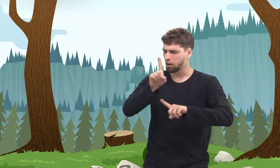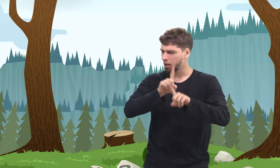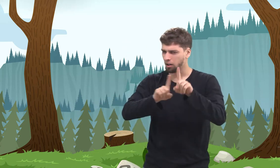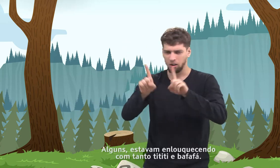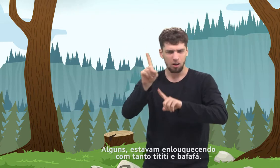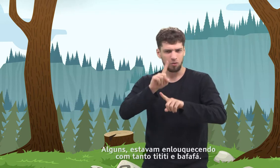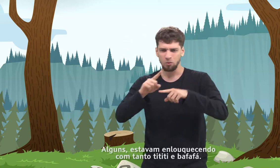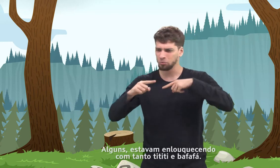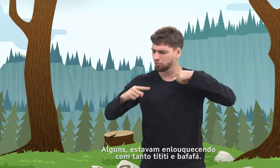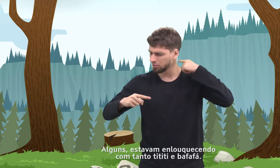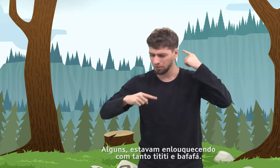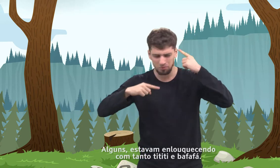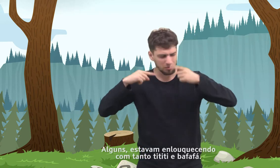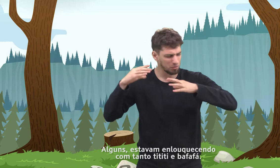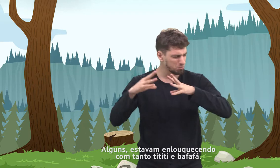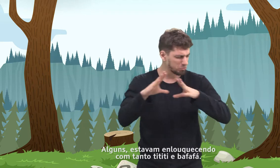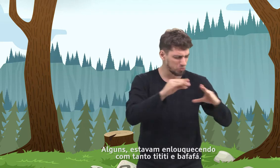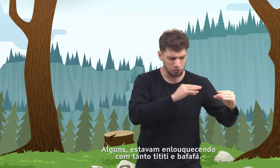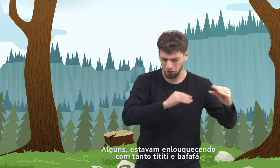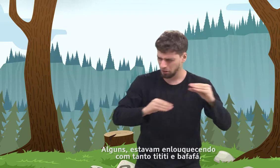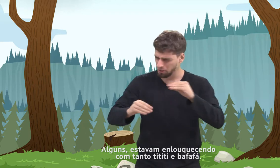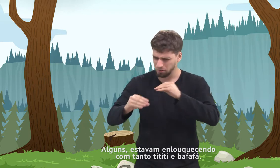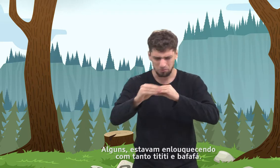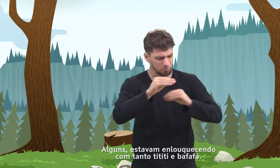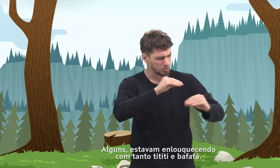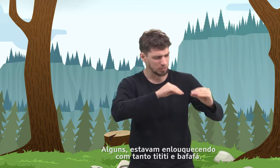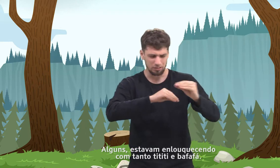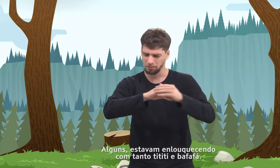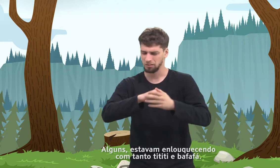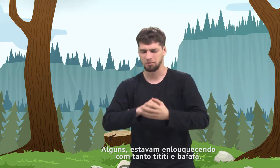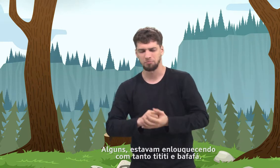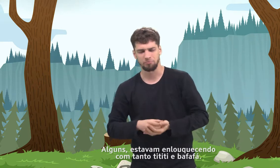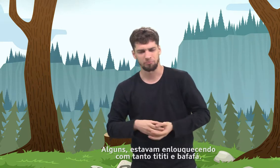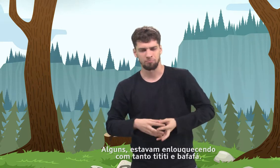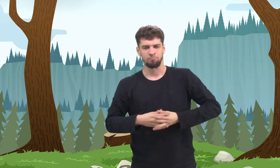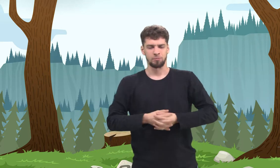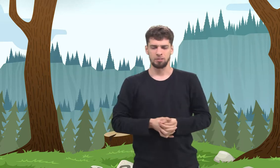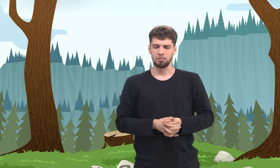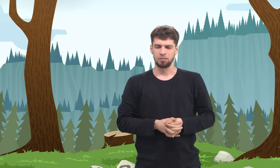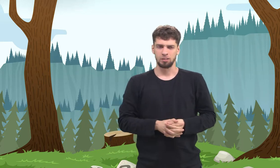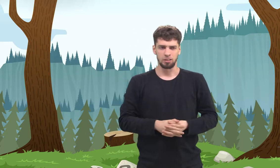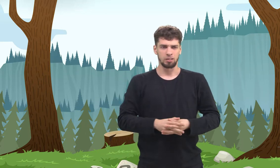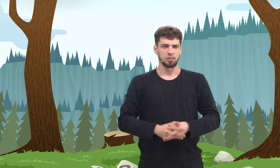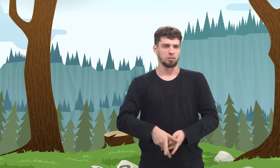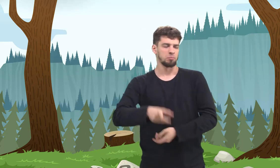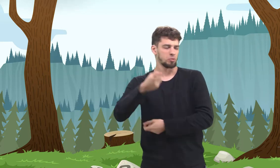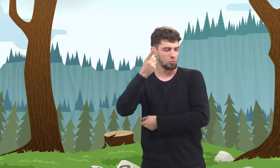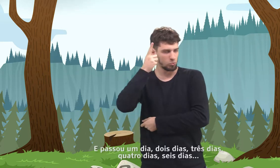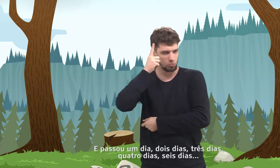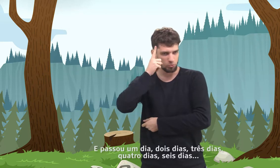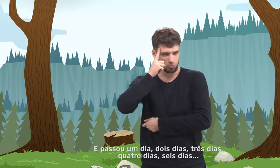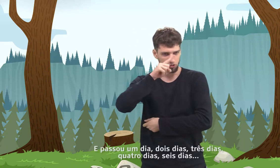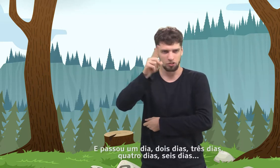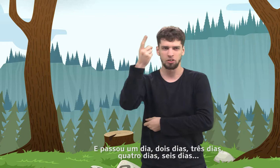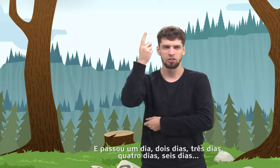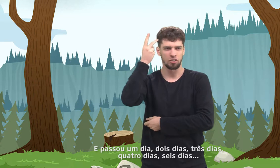alguns estavam enlouquecendo tanto tite bafafá e passaram se um